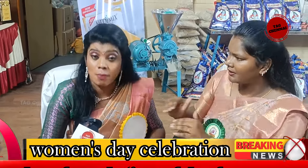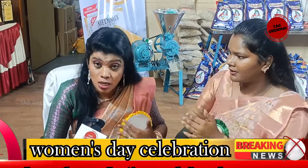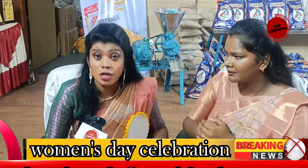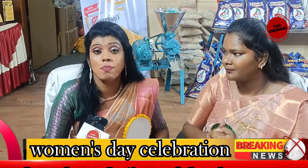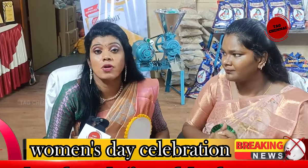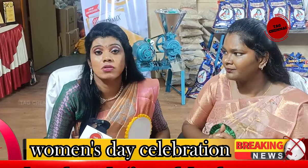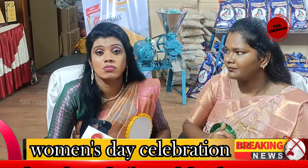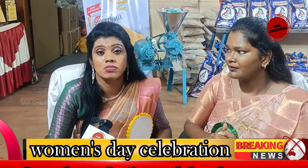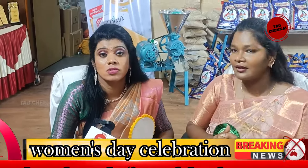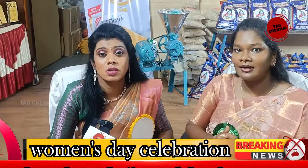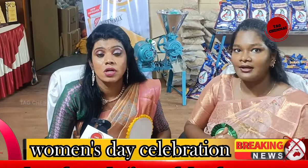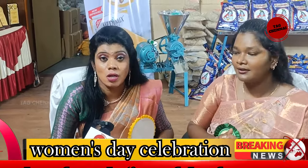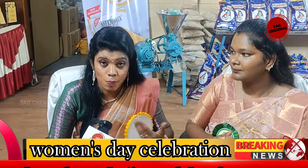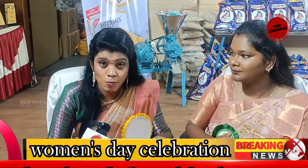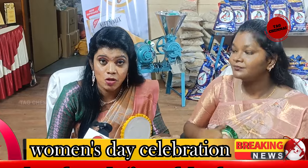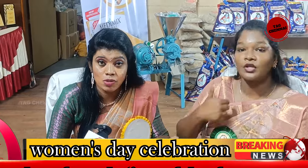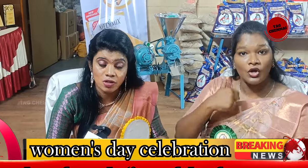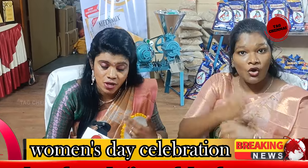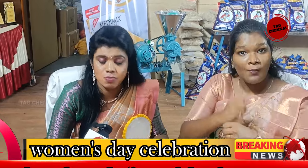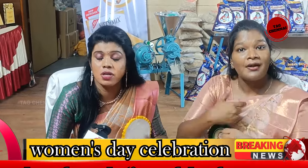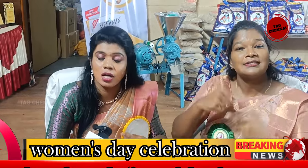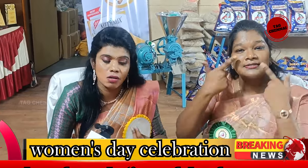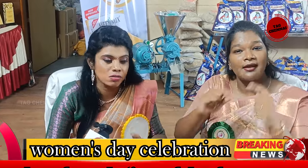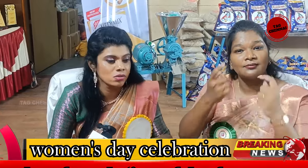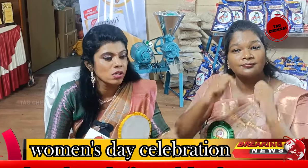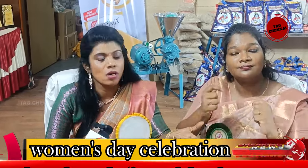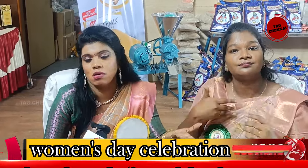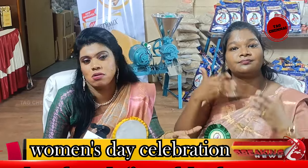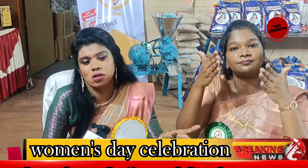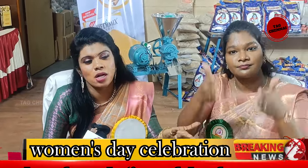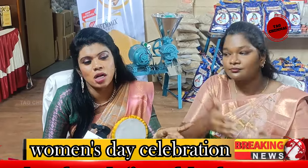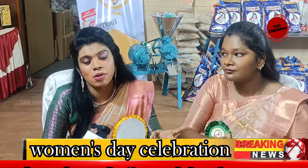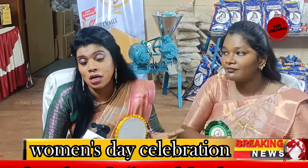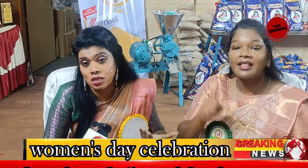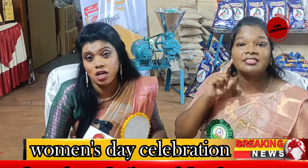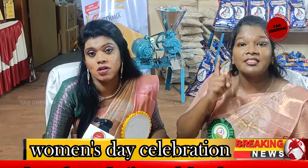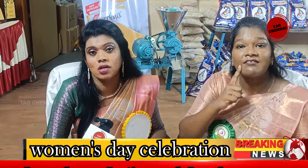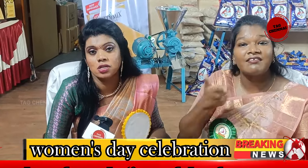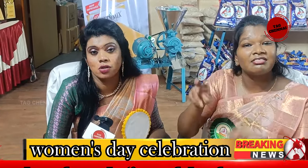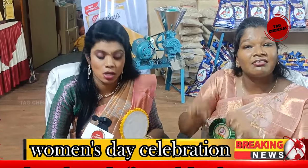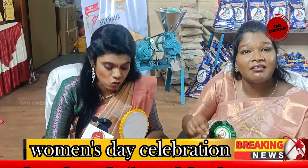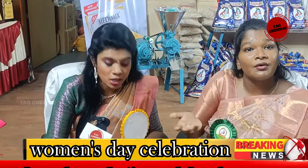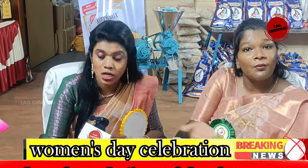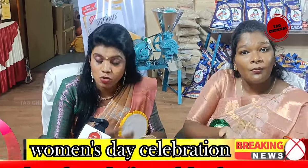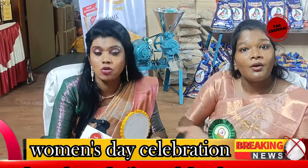நம்மளே ட்ரை பண்ணோம். எப்பவும் கவர்மெண்ட்டுக்கு பாஸ் பண்ணி யாராவது பாதுகாப்பு என்னென்ன தேவைகள் செய்யணும் கவர்மெண்ட் கடிதம் கொடுக்கணும்